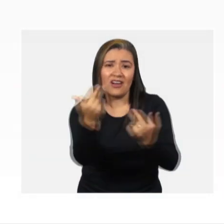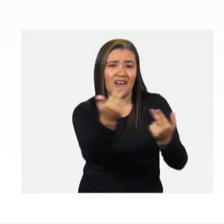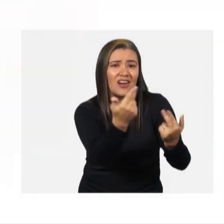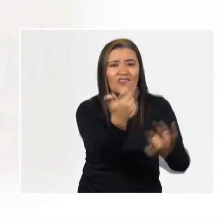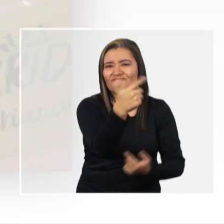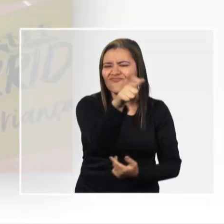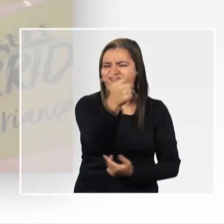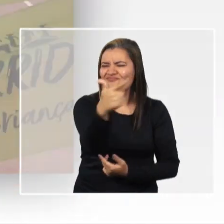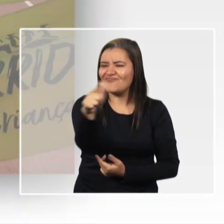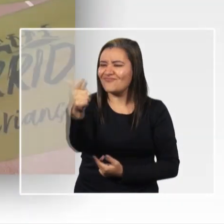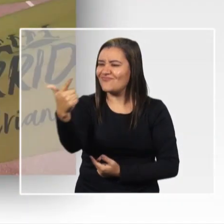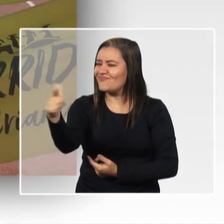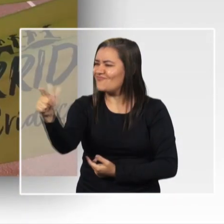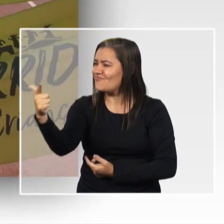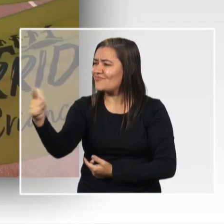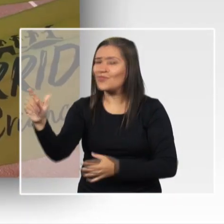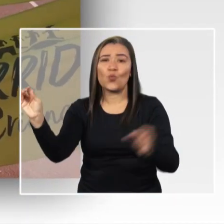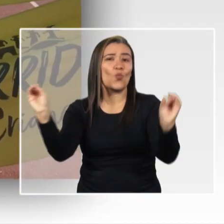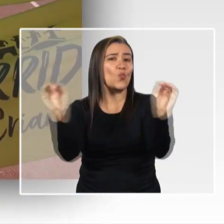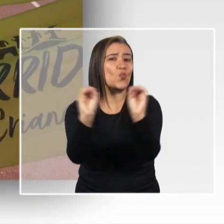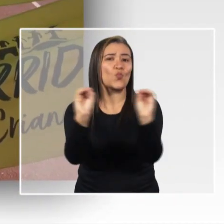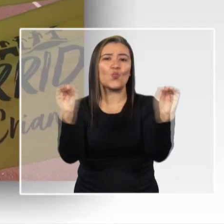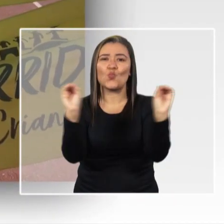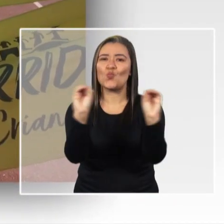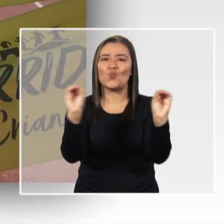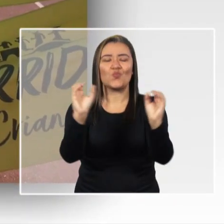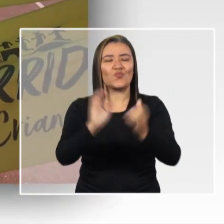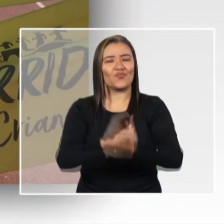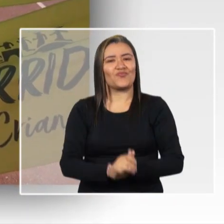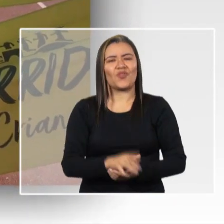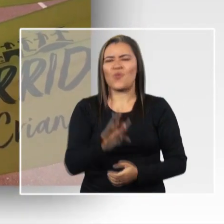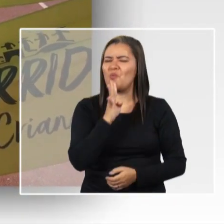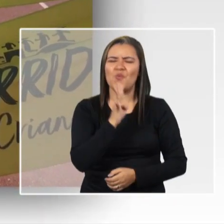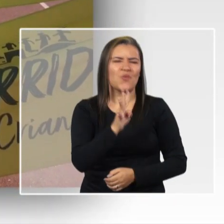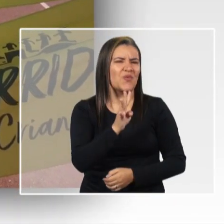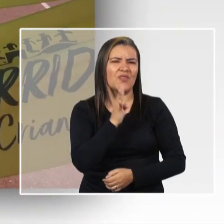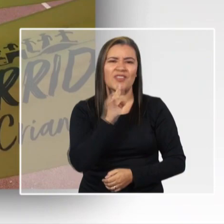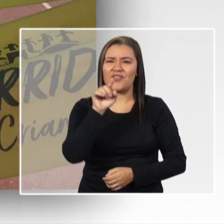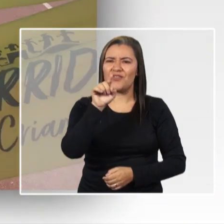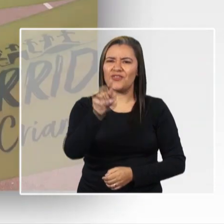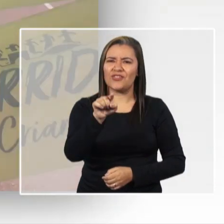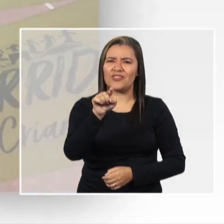Pai. Alguém igual a você não vi